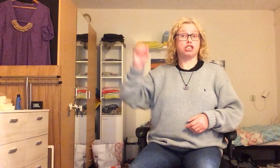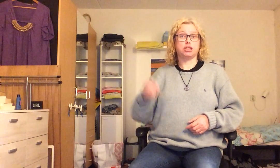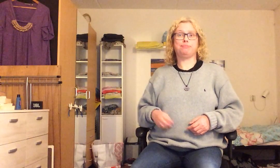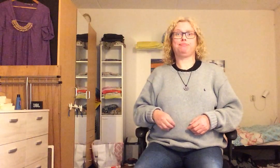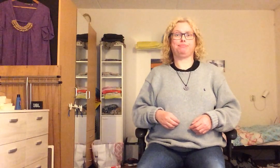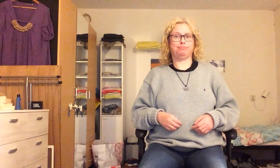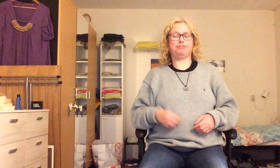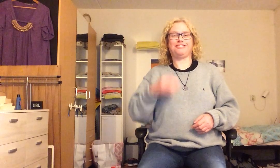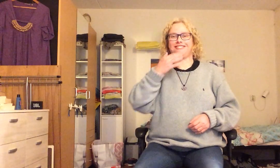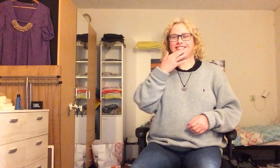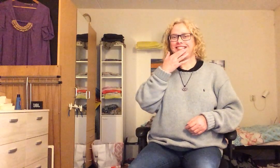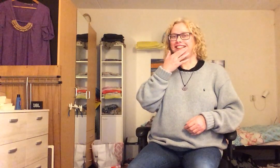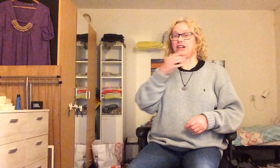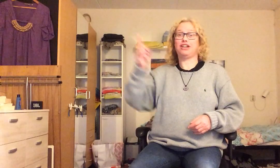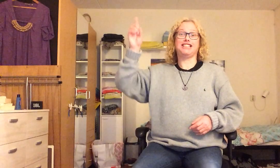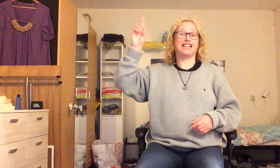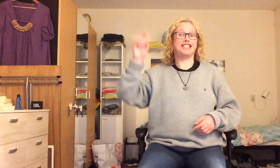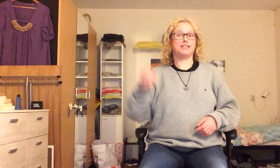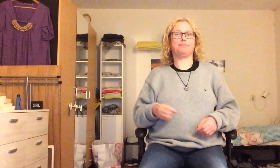Poenaiers. All the riches,